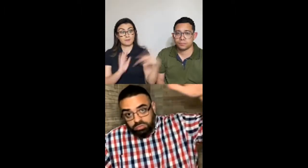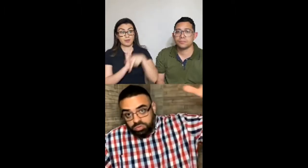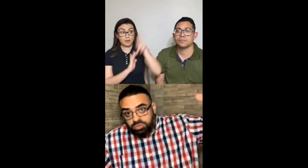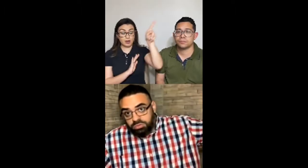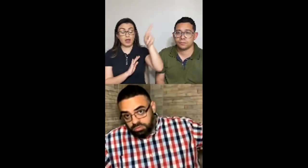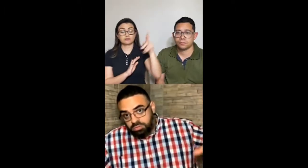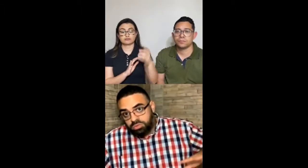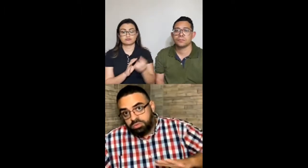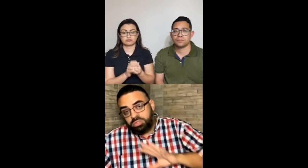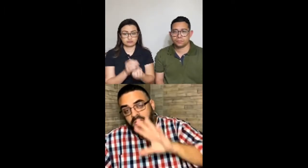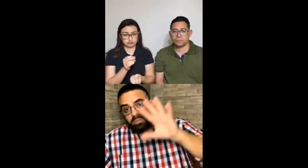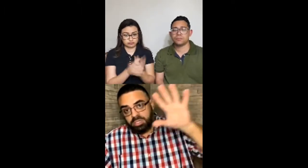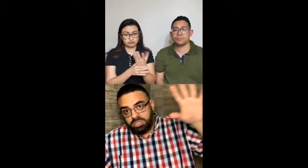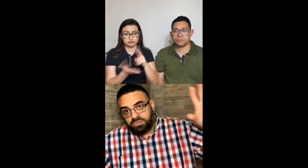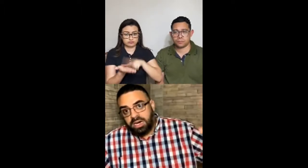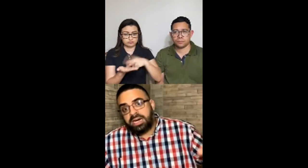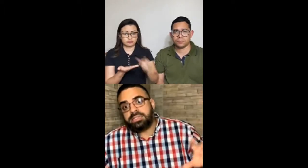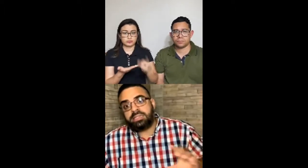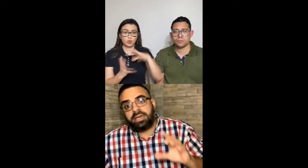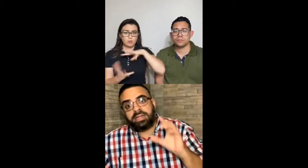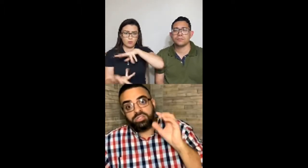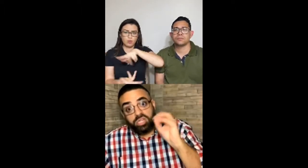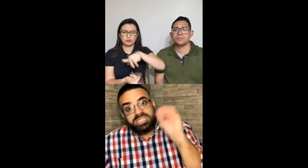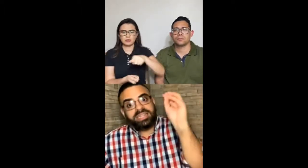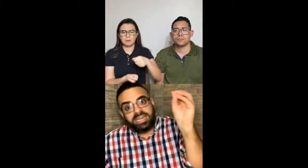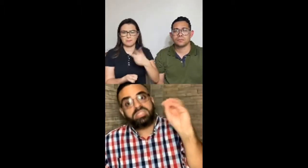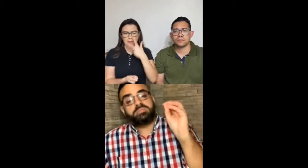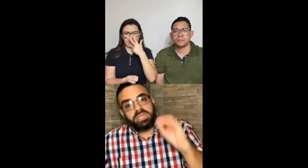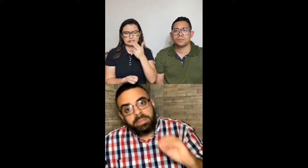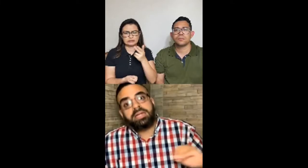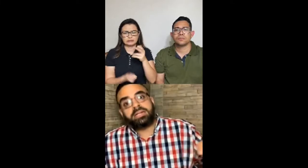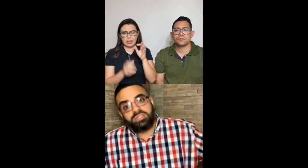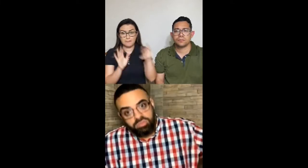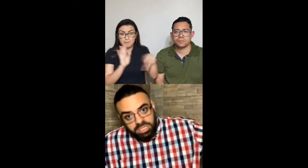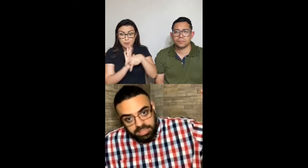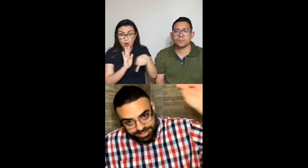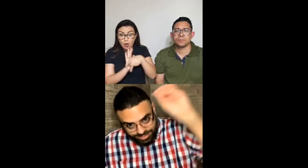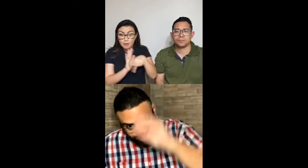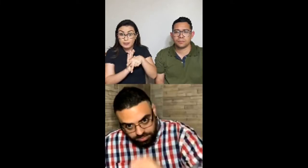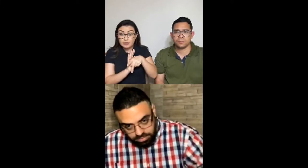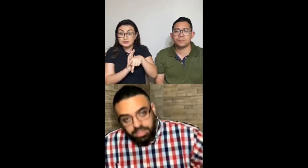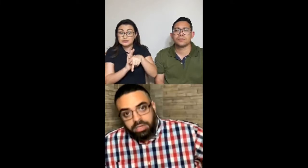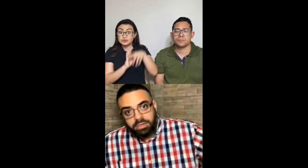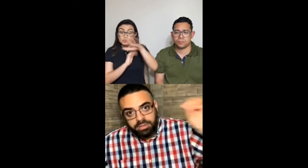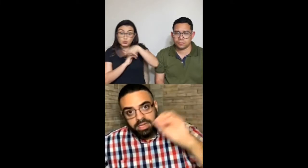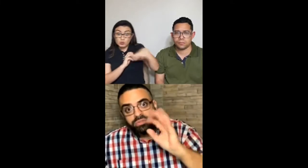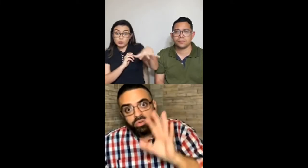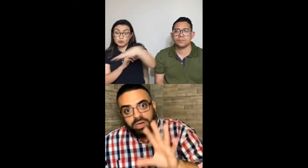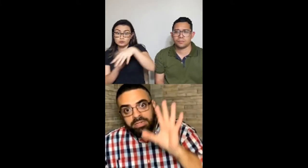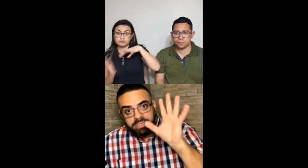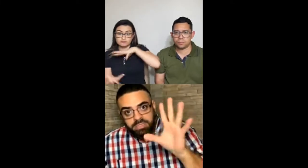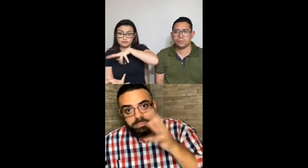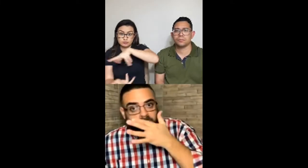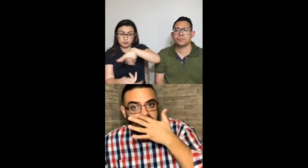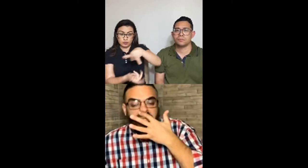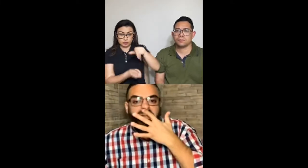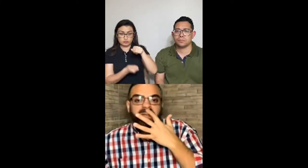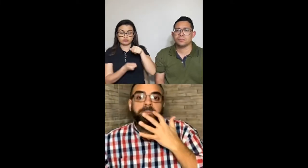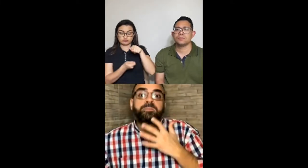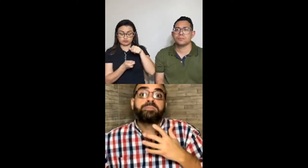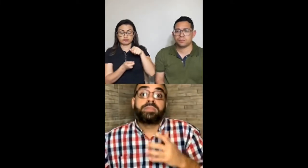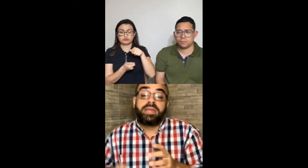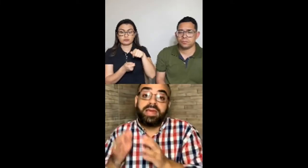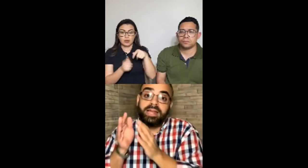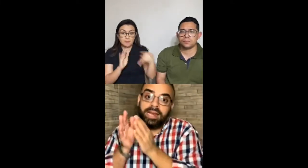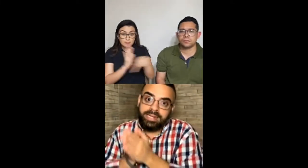lembro, desculpa. Que é o convencional, o que todo mundo no mundo geralmente faz, que é das Sociedades